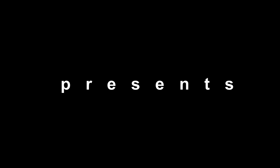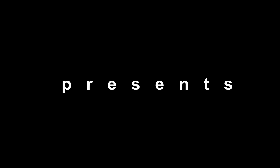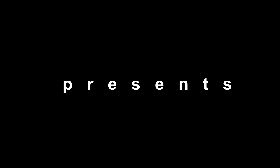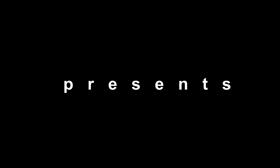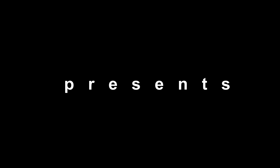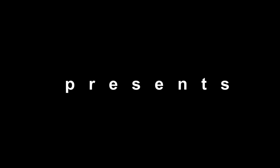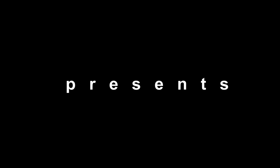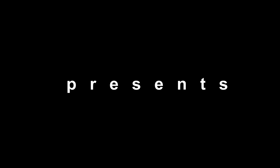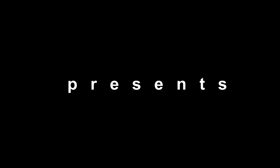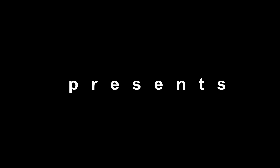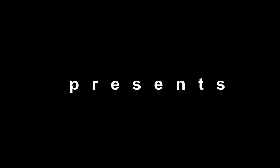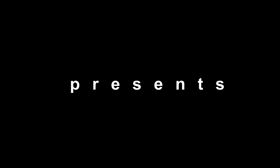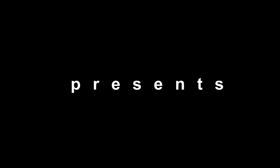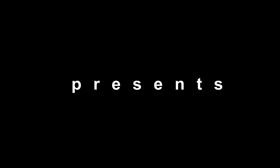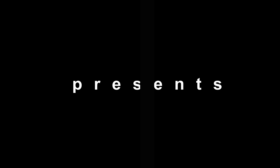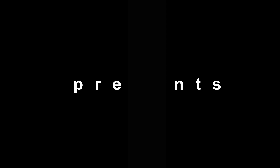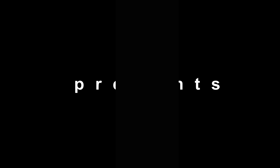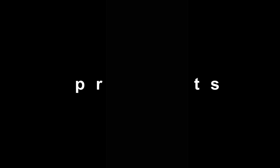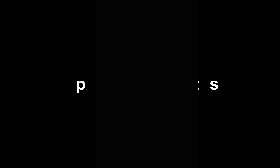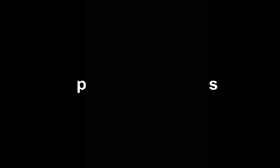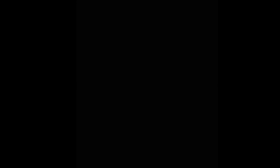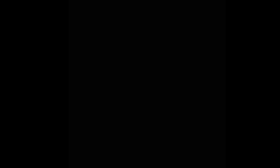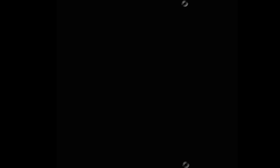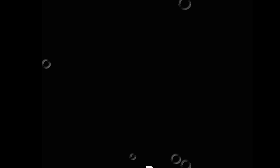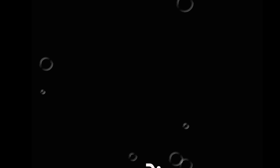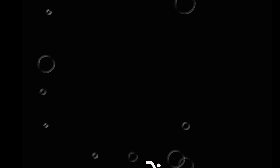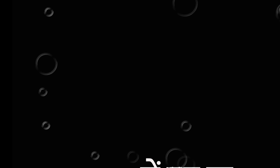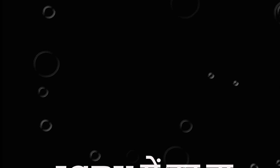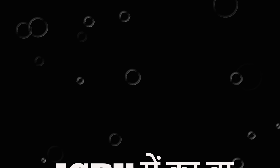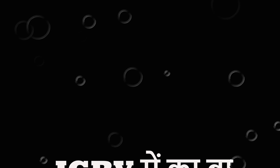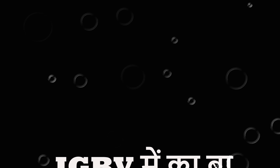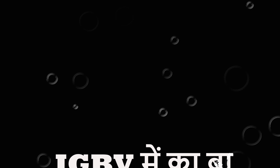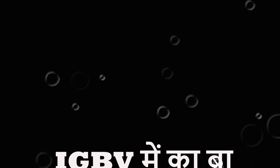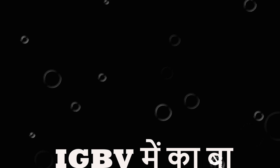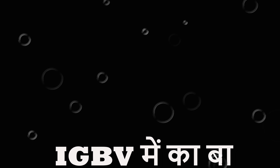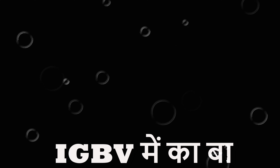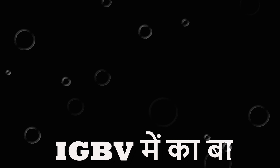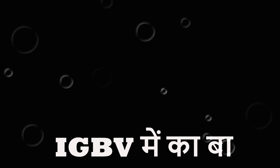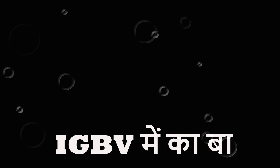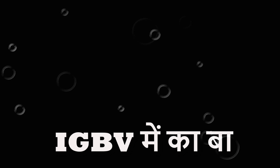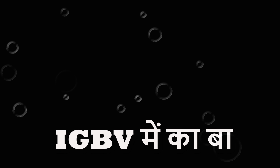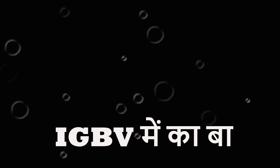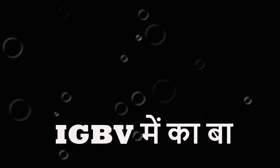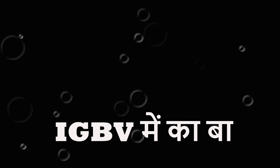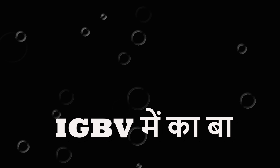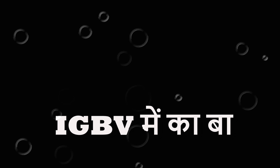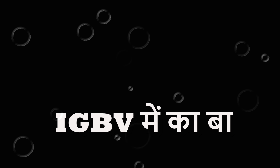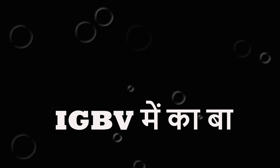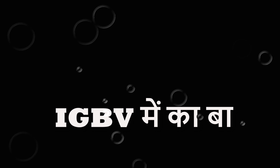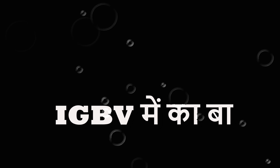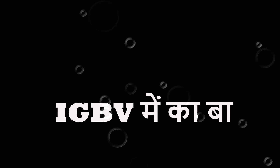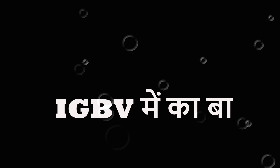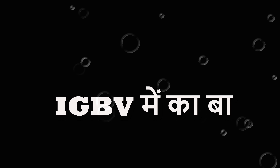पर दोस्तों के साथ गप लड़ाना, स्कूल बिल्डिंग से आश्रम का रास्ता याद है, बहुत सी बातें हैं। अब क्या क्या बताएं कि